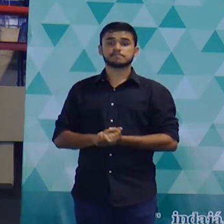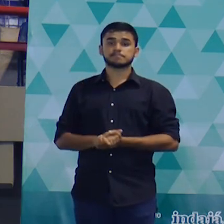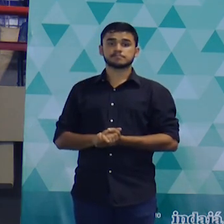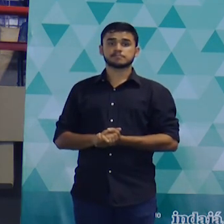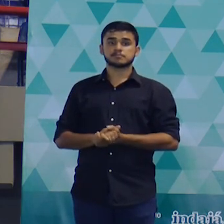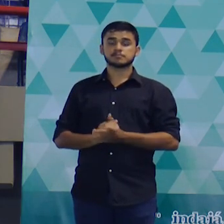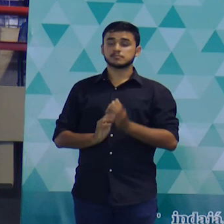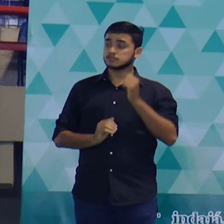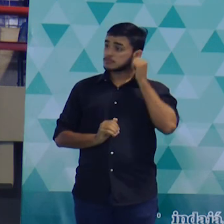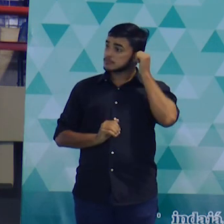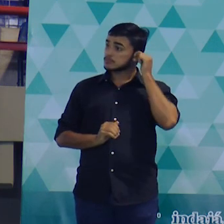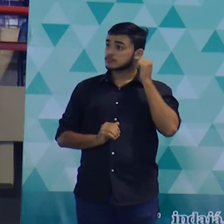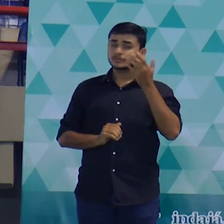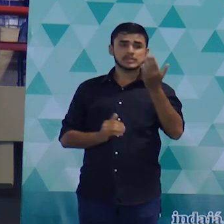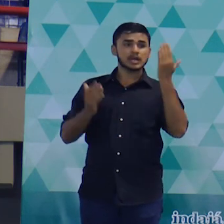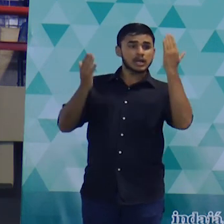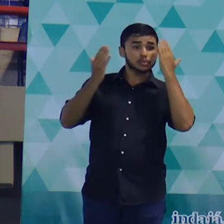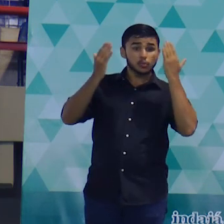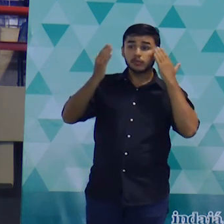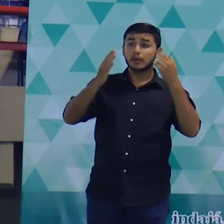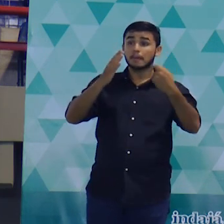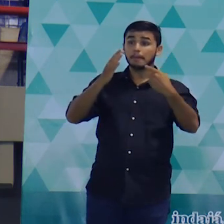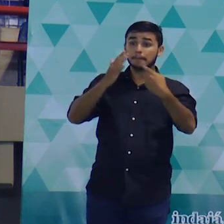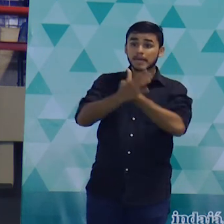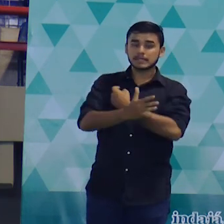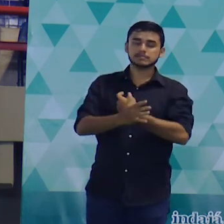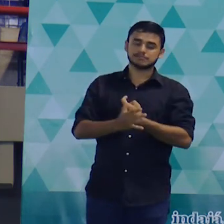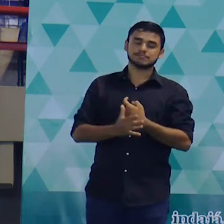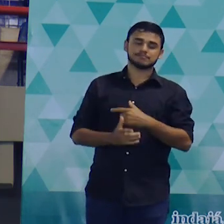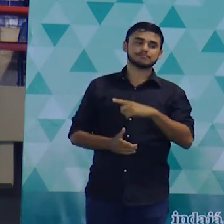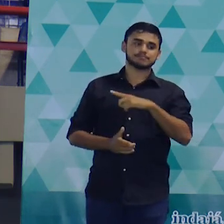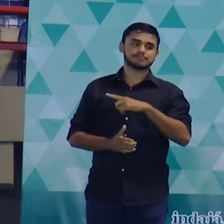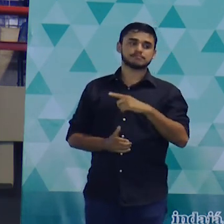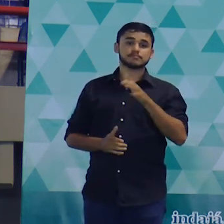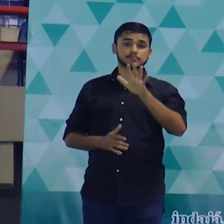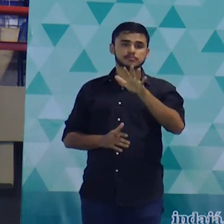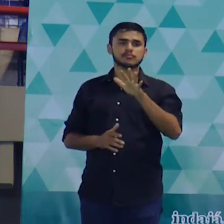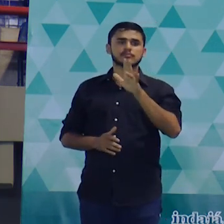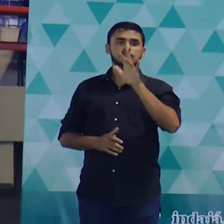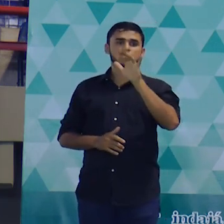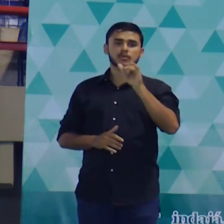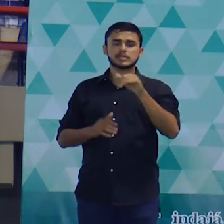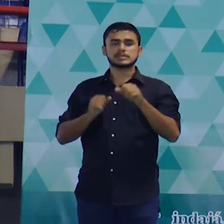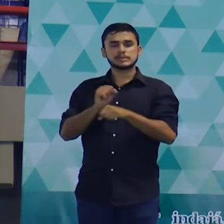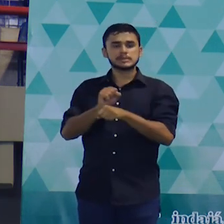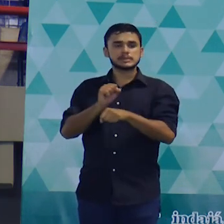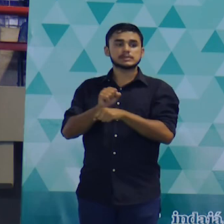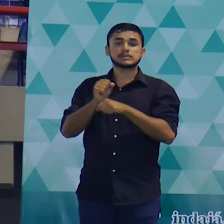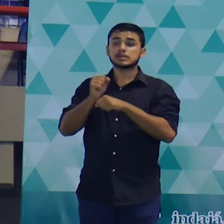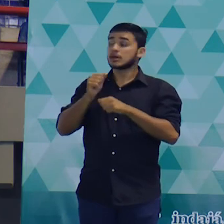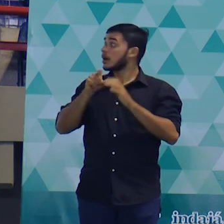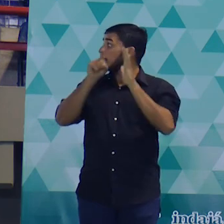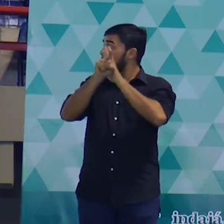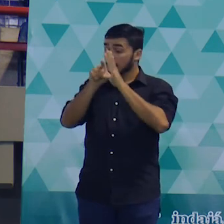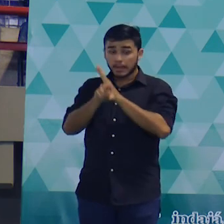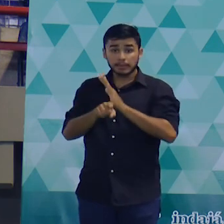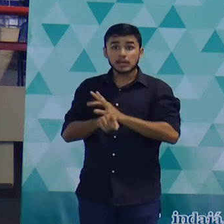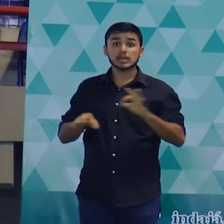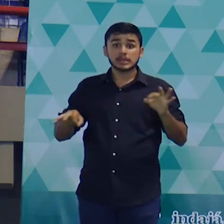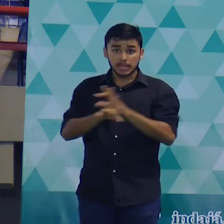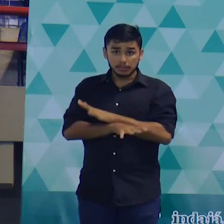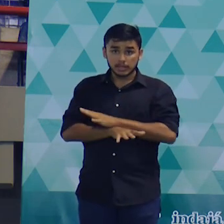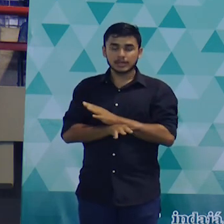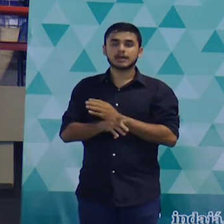Eu não vou nem perguntar se vocês têm dúvida agora, porque eu sei que tem. Eu vou deixar para fazer essa pergunta daqui a pouco, quando eu resolver mais umas 3 ou 4